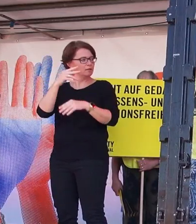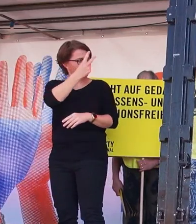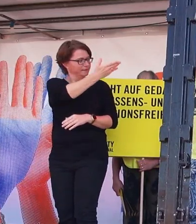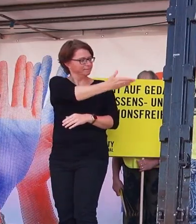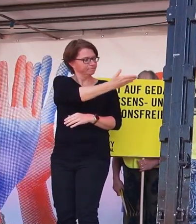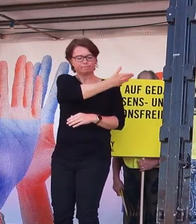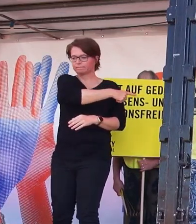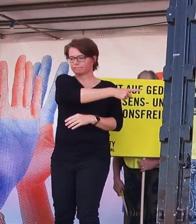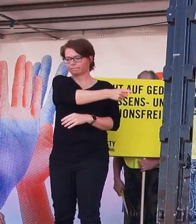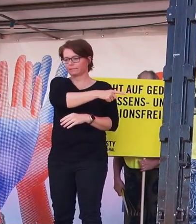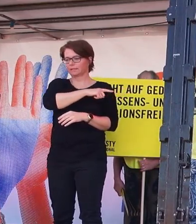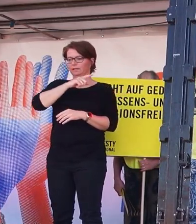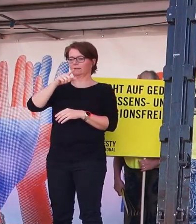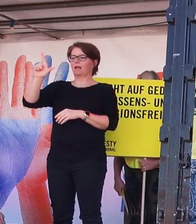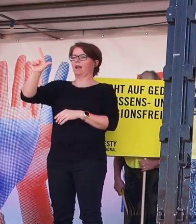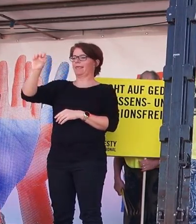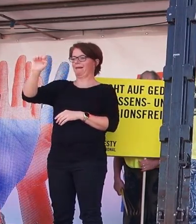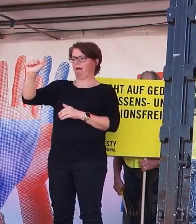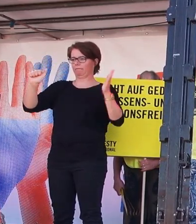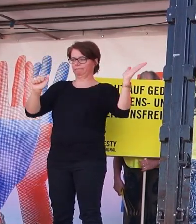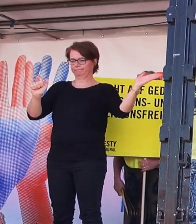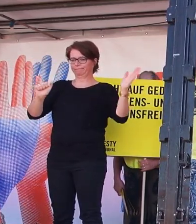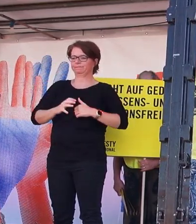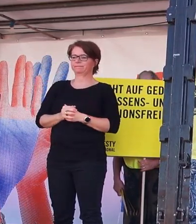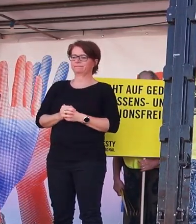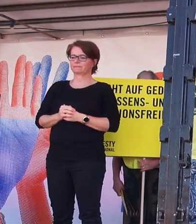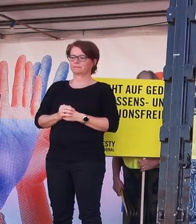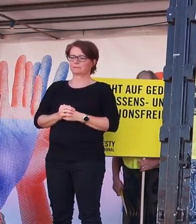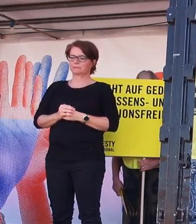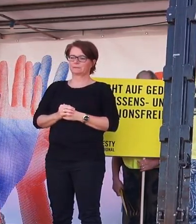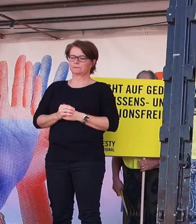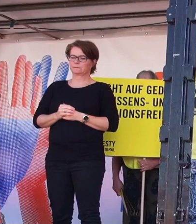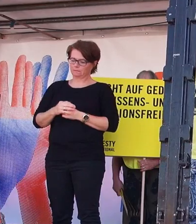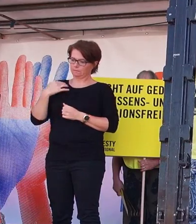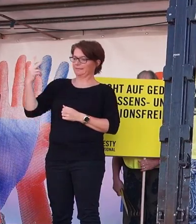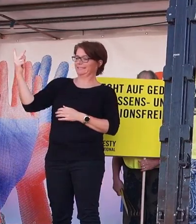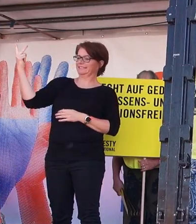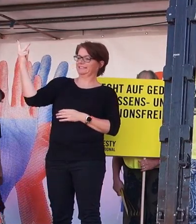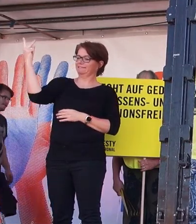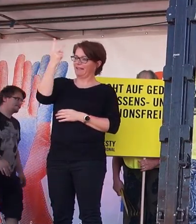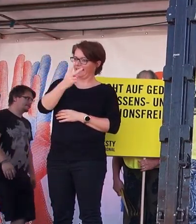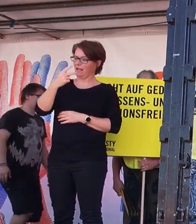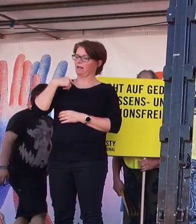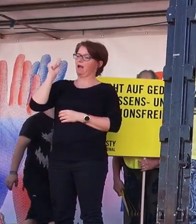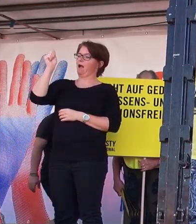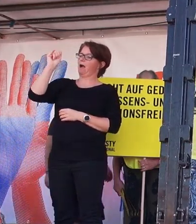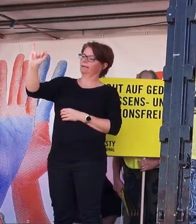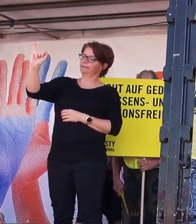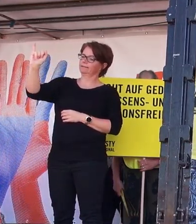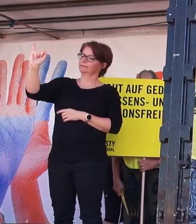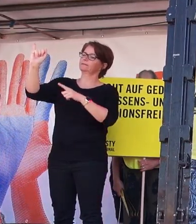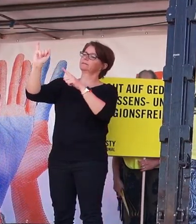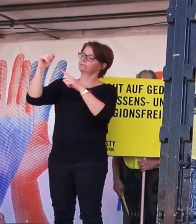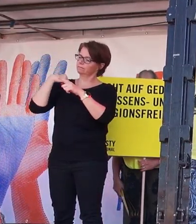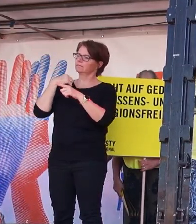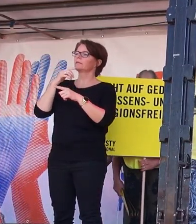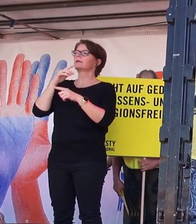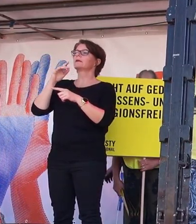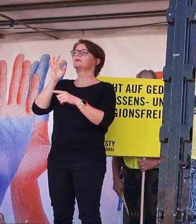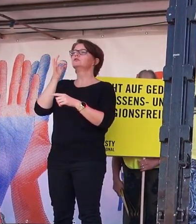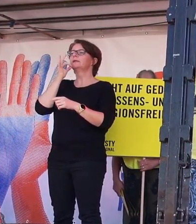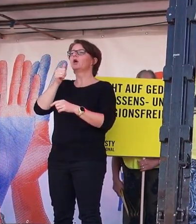hallo ich bin leer und seit zwei jahren sprecherin mehr ist jugend in deutschland wie viele andere junge menschen setze ich nicht dann seit